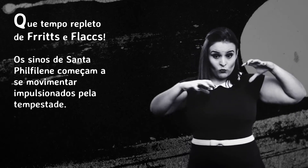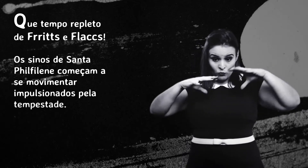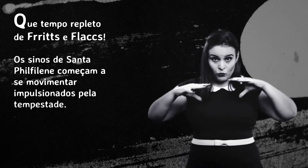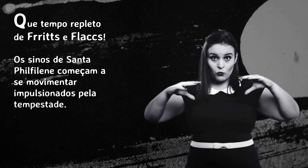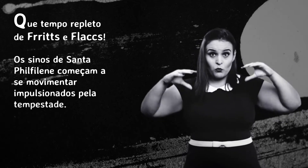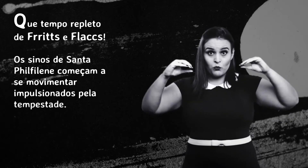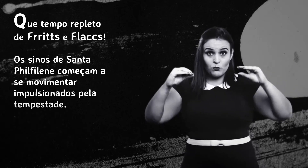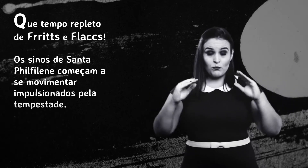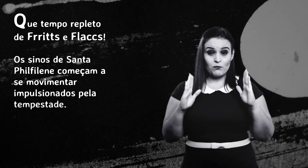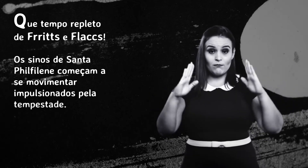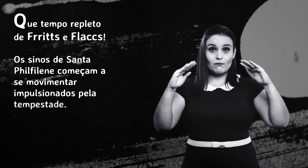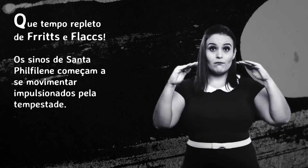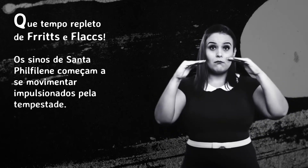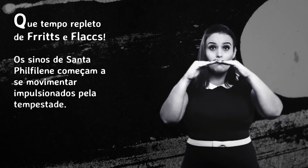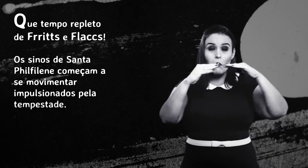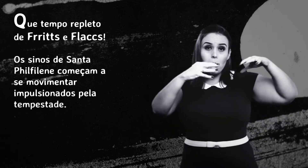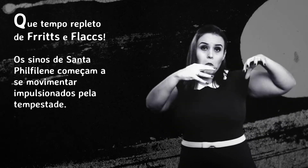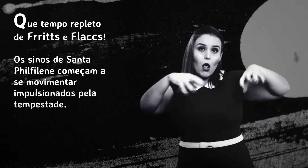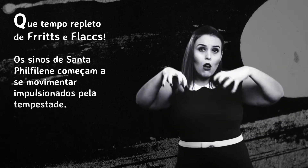movimentar impulsionados pela tempestade.